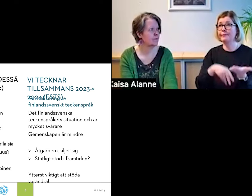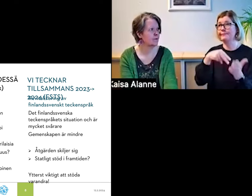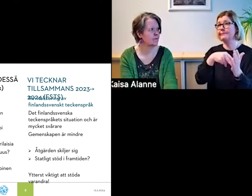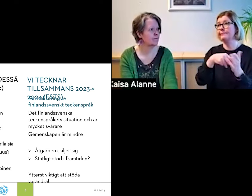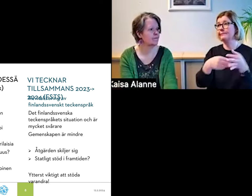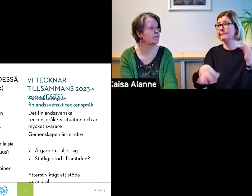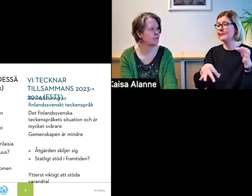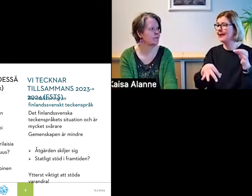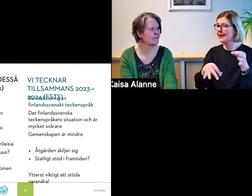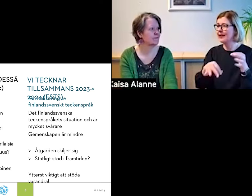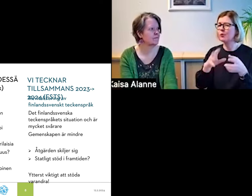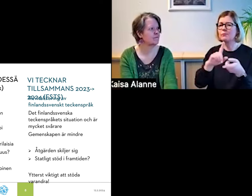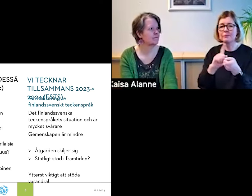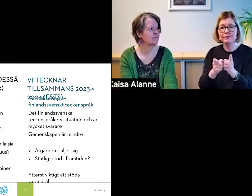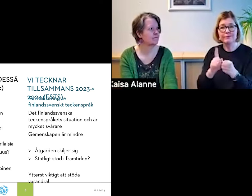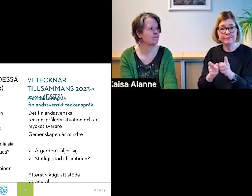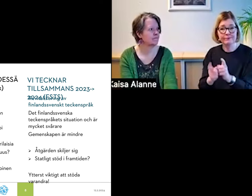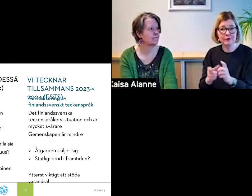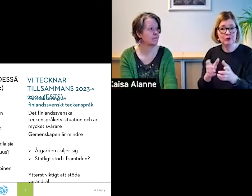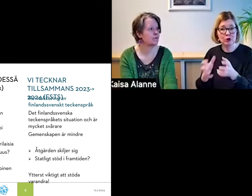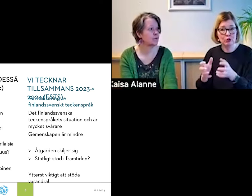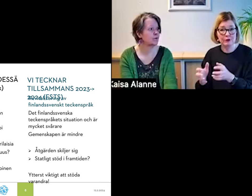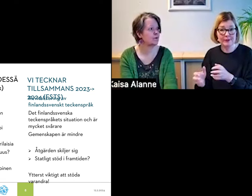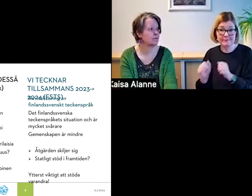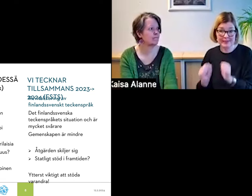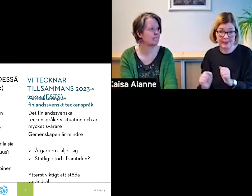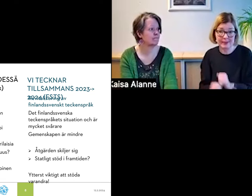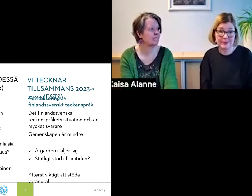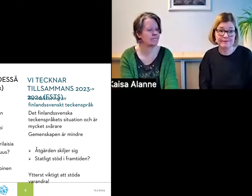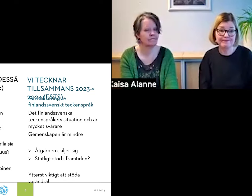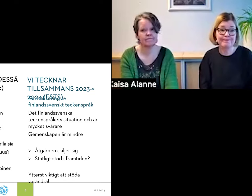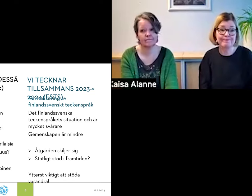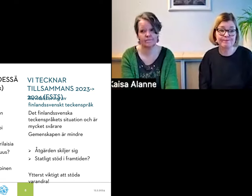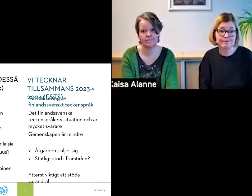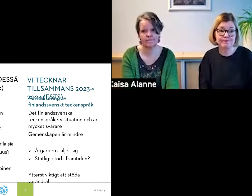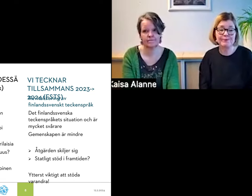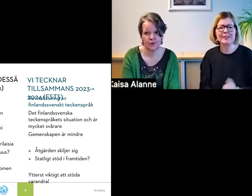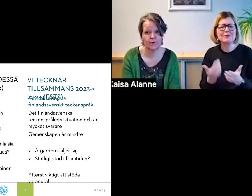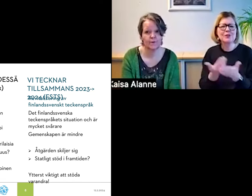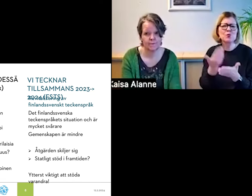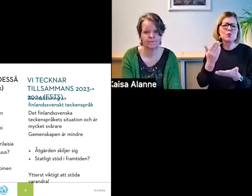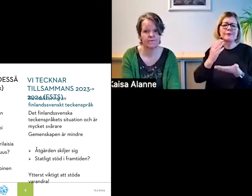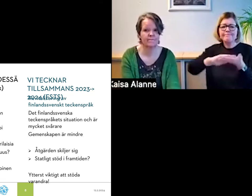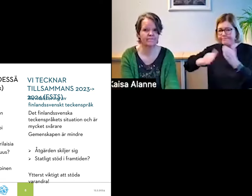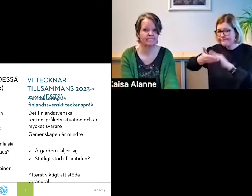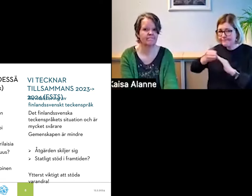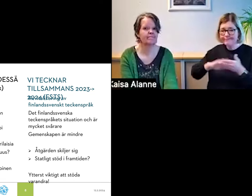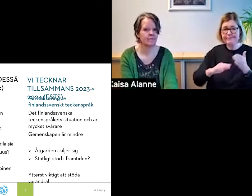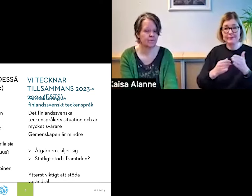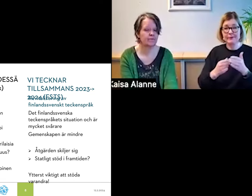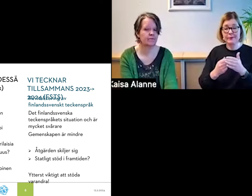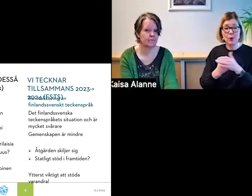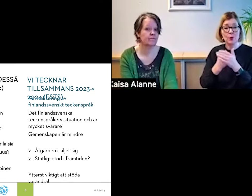Ja Suomen kielipoliittinen ohjelma ei voi jäädä hienoksi paperiksi, vaan se täytyy myös ottaa käyttöön ja